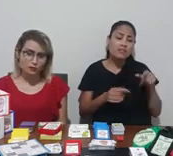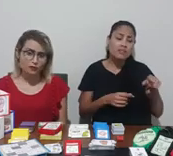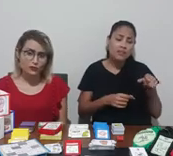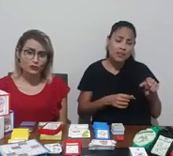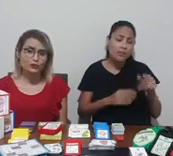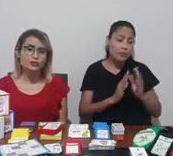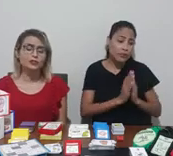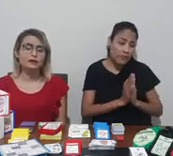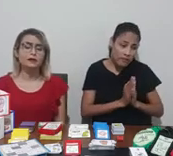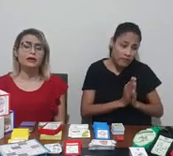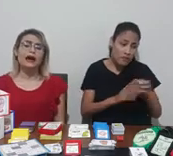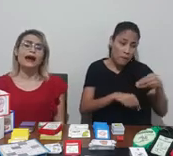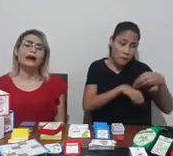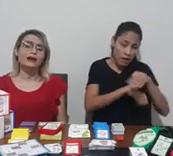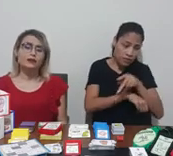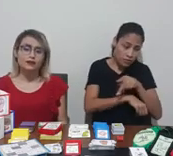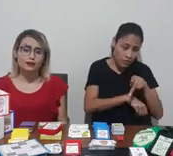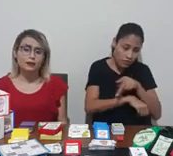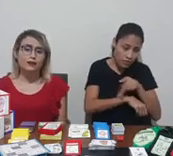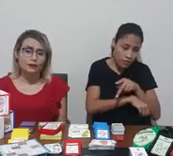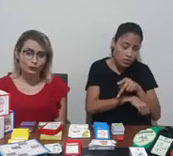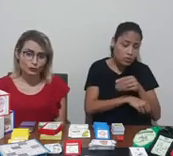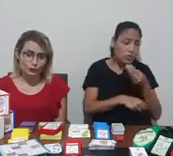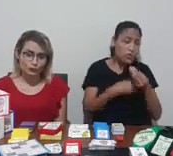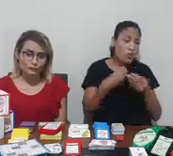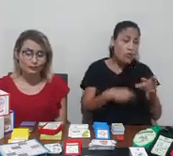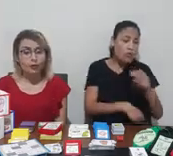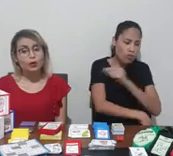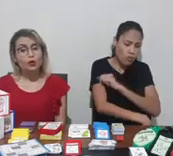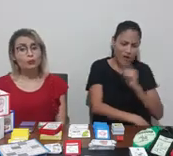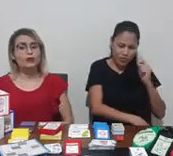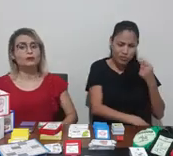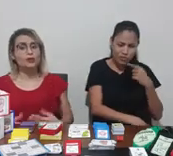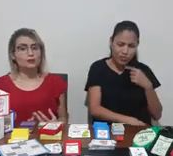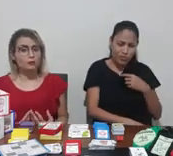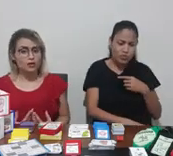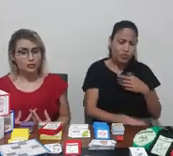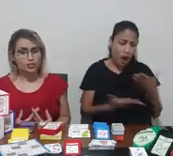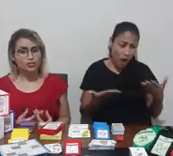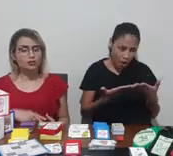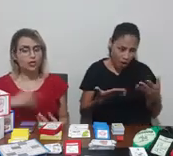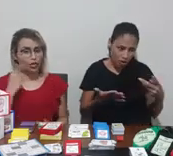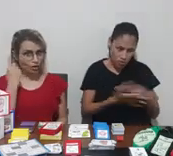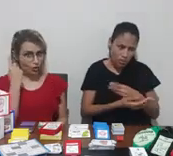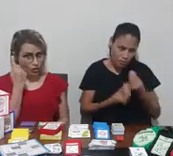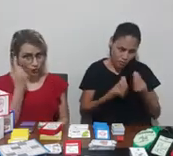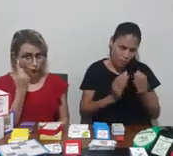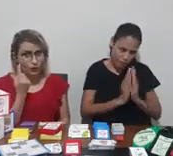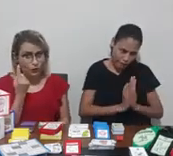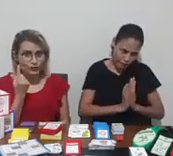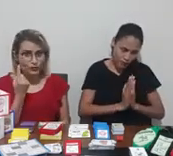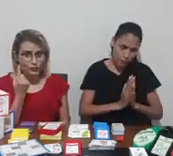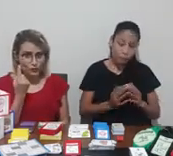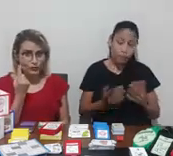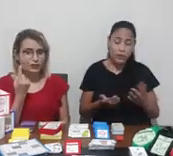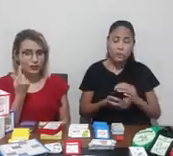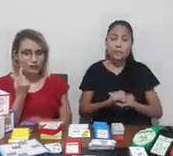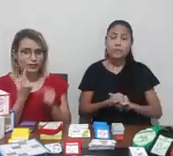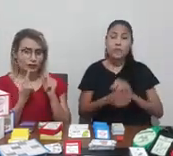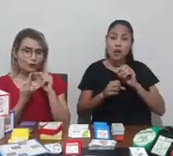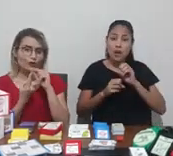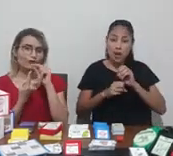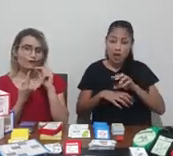demais professores, né, a realidade daquele aluno surdo. Como na educação básica a gente tem uma professora, né,